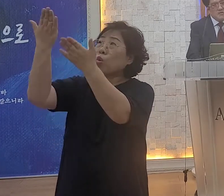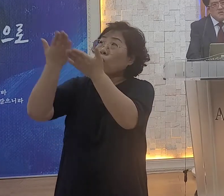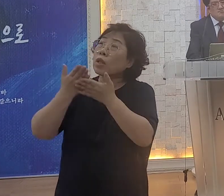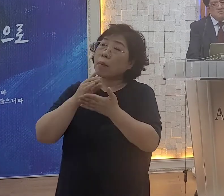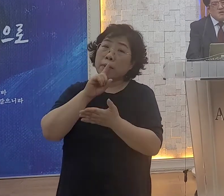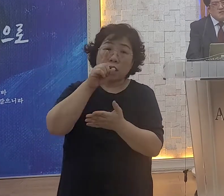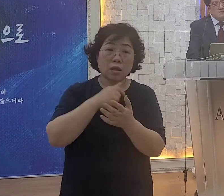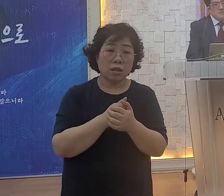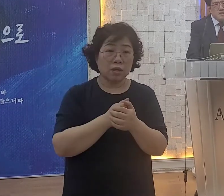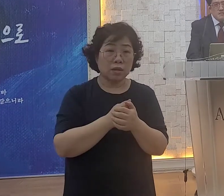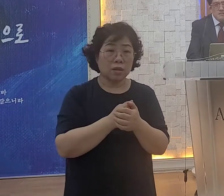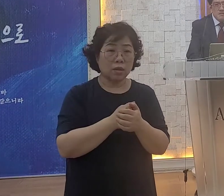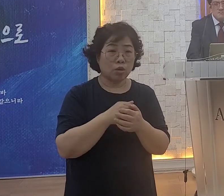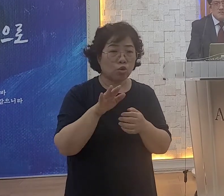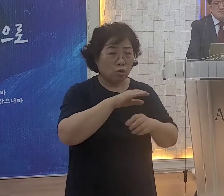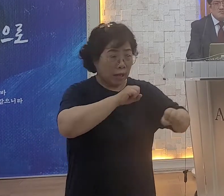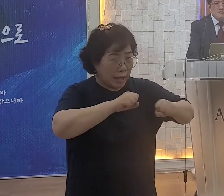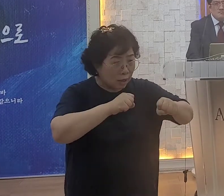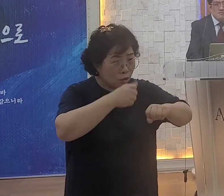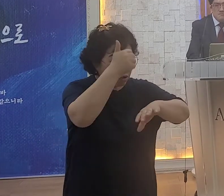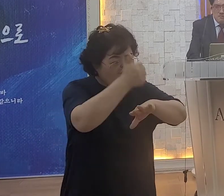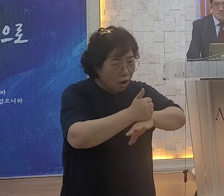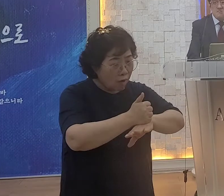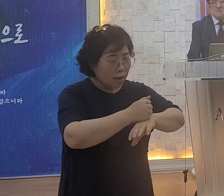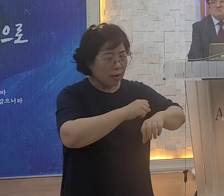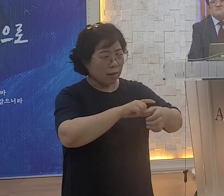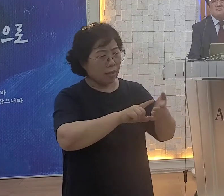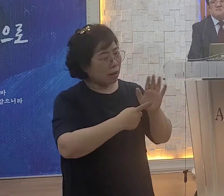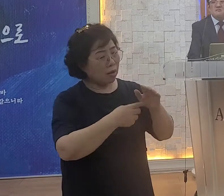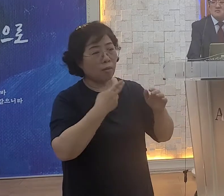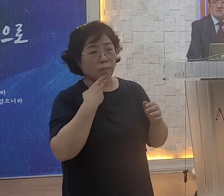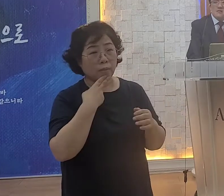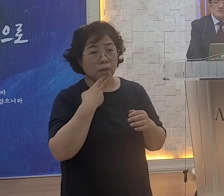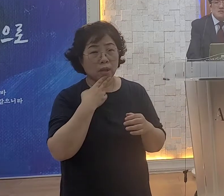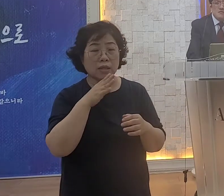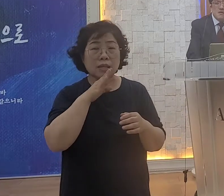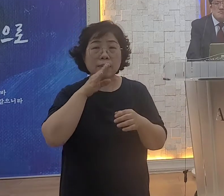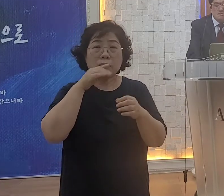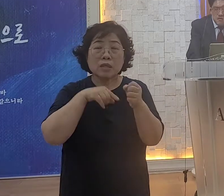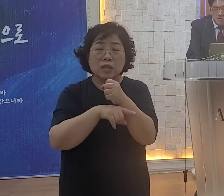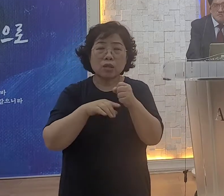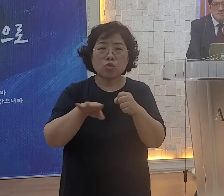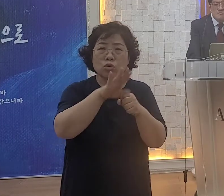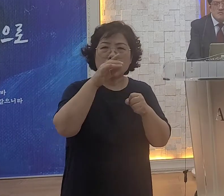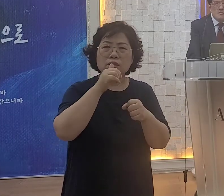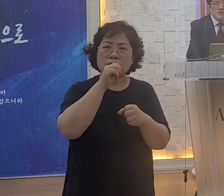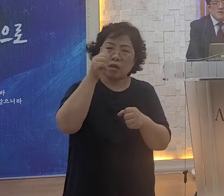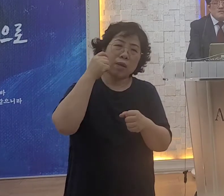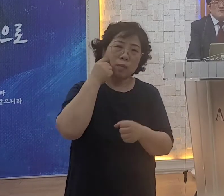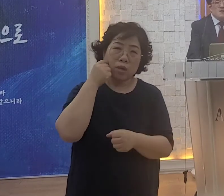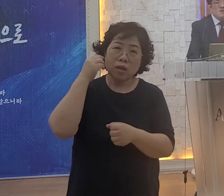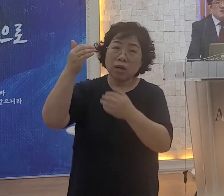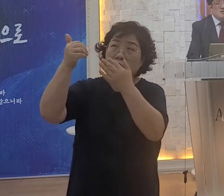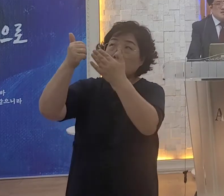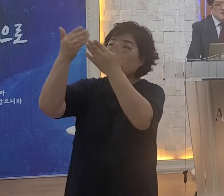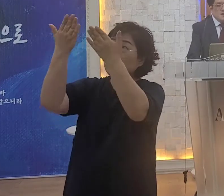주어진다. 우리가 어떻게 해서 우리가 노력으로 무엇으로 율법으로 다 지켜서 행할 수 없다고 그랬죠.